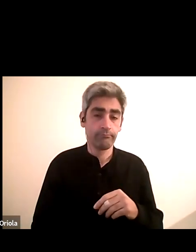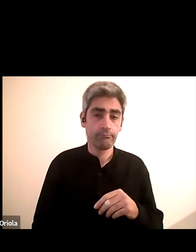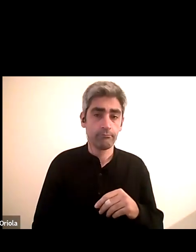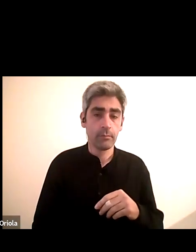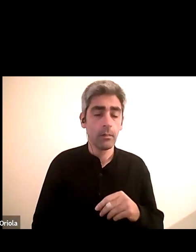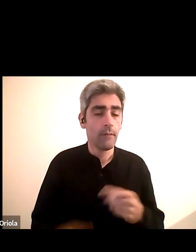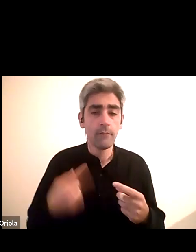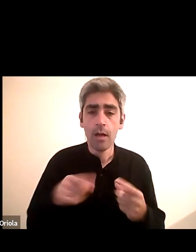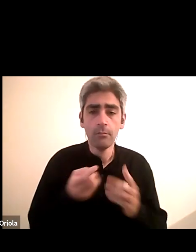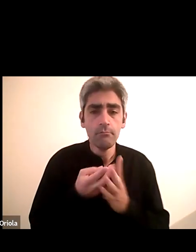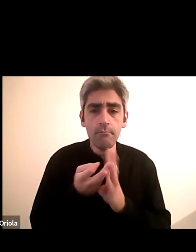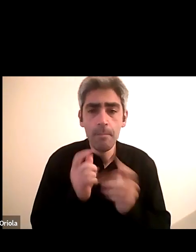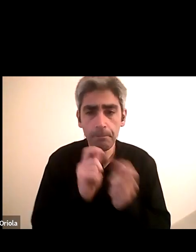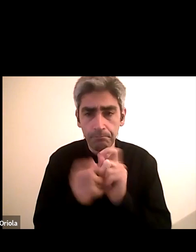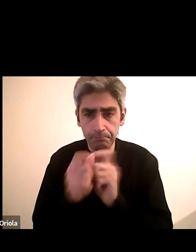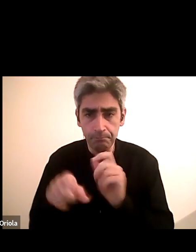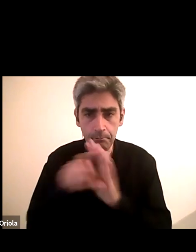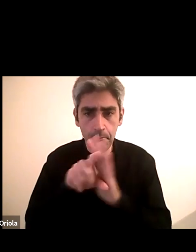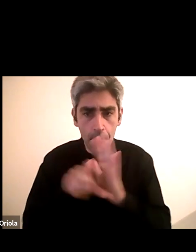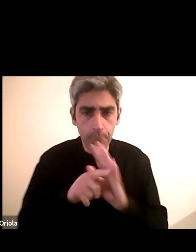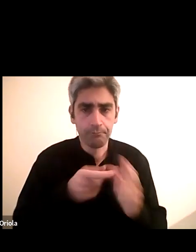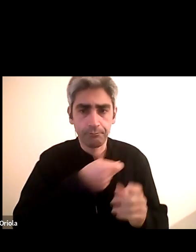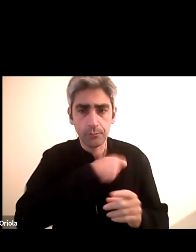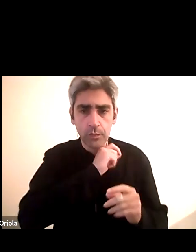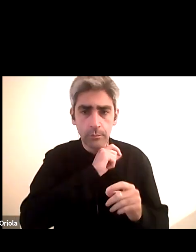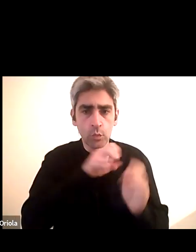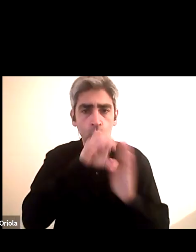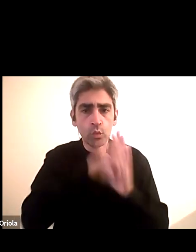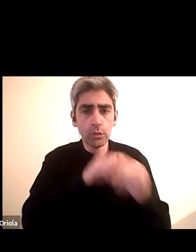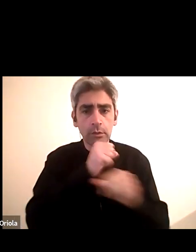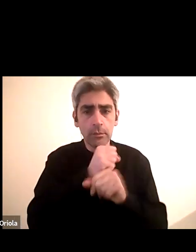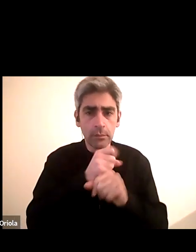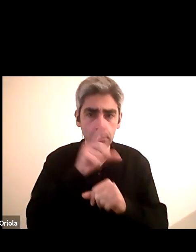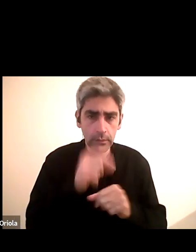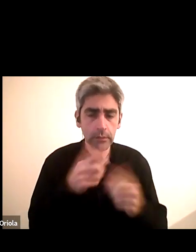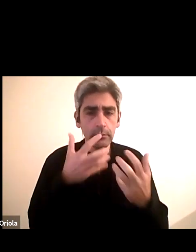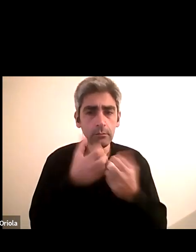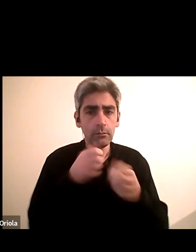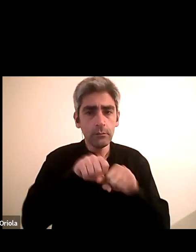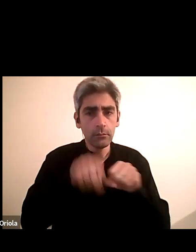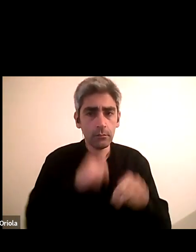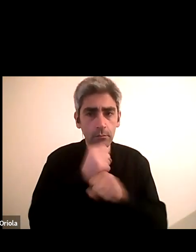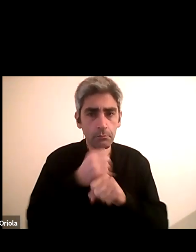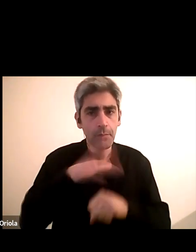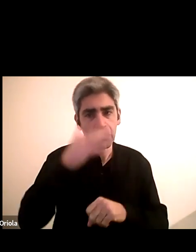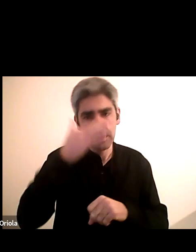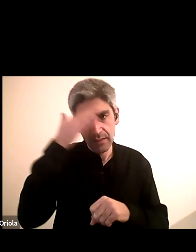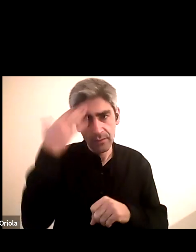Vamos ter alterações da legislação e da inspeção das condições de trabalho. Os acidentes de trabalho vão ser bem mais complicados de